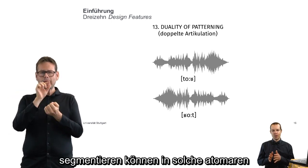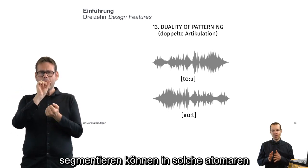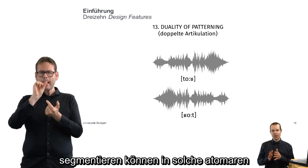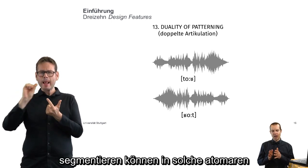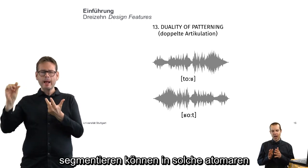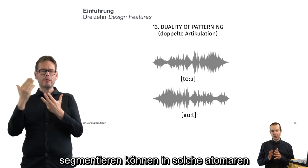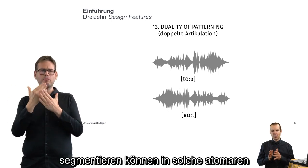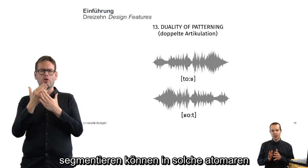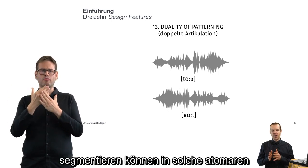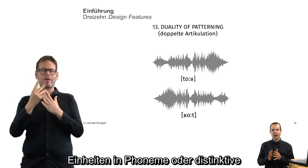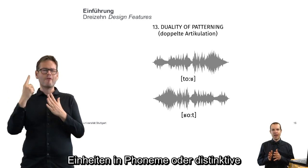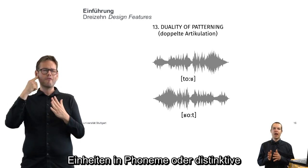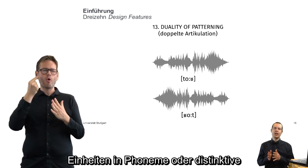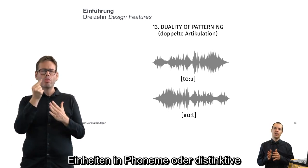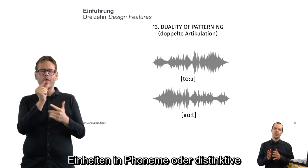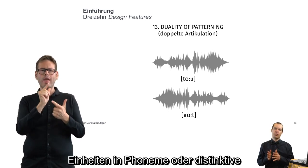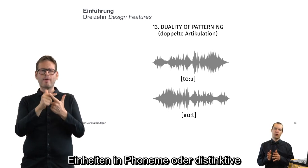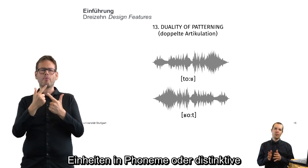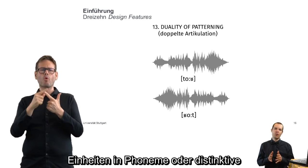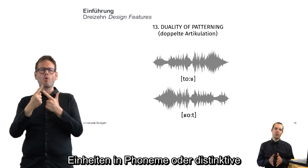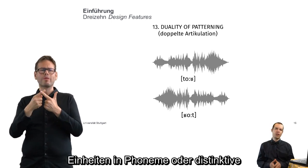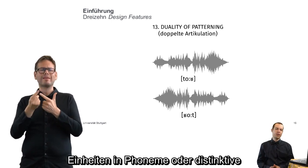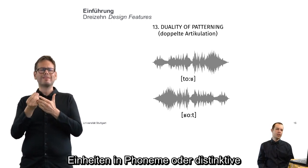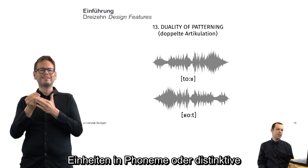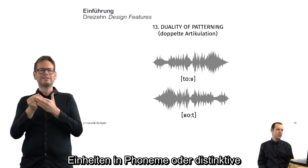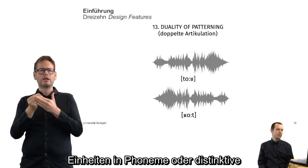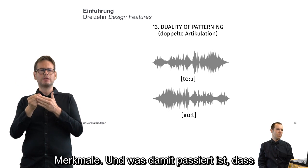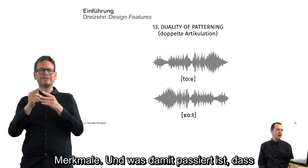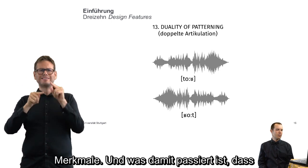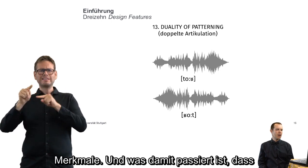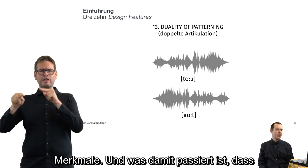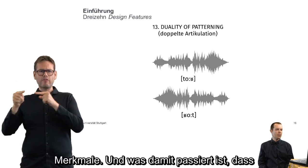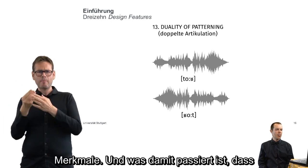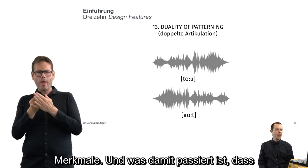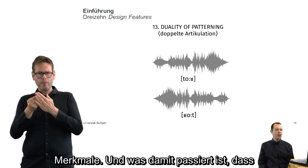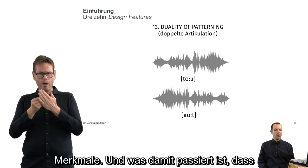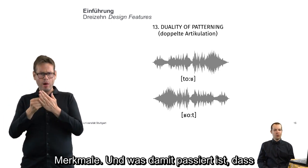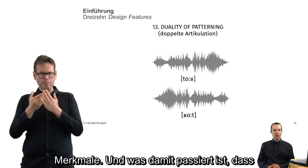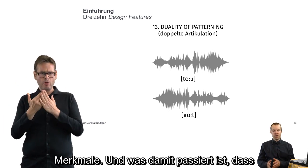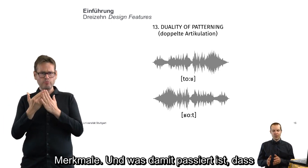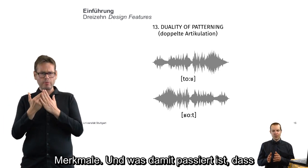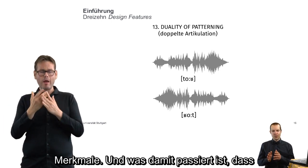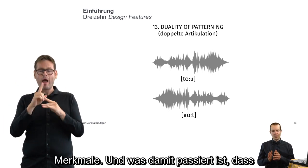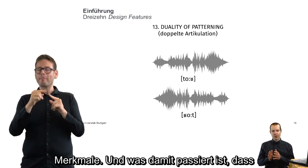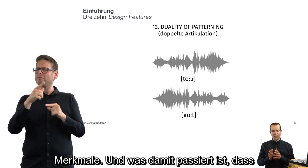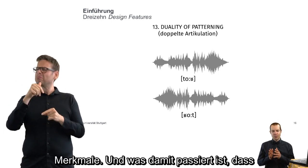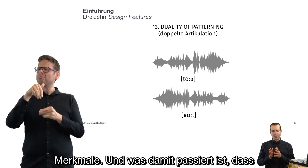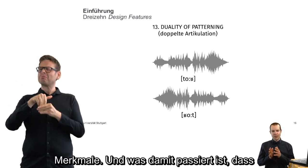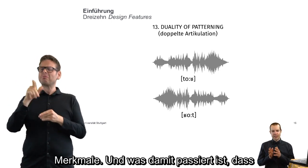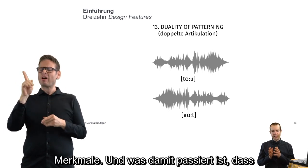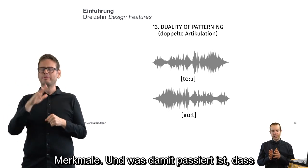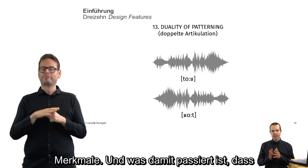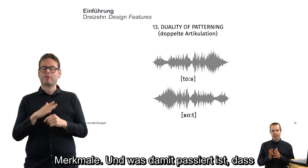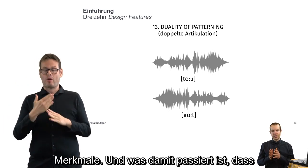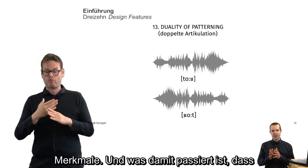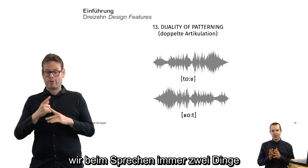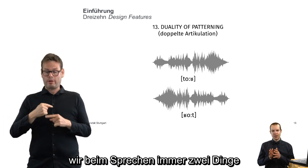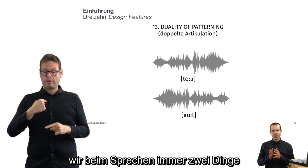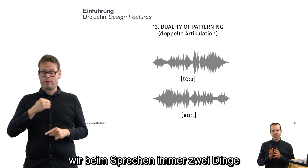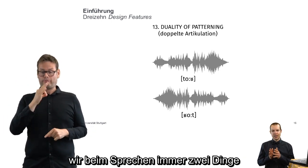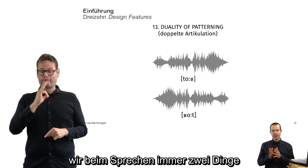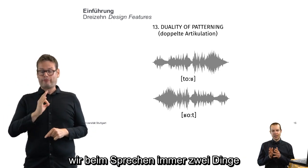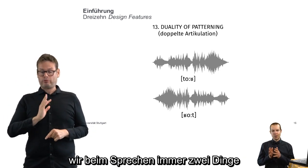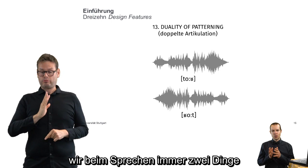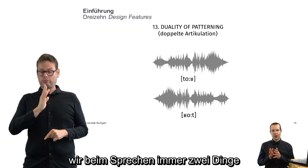atomaren Einheiten, in Phoneme oder in distinktive Merkmale. Und was damit passiert, ist, dass